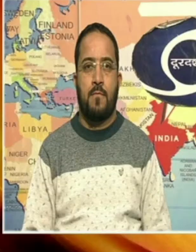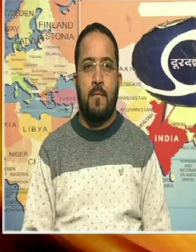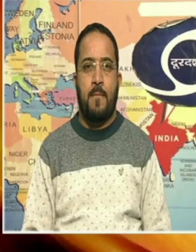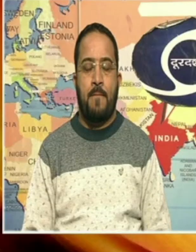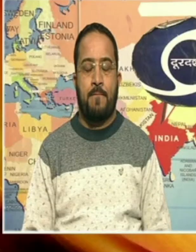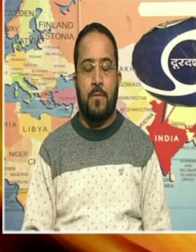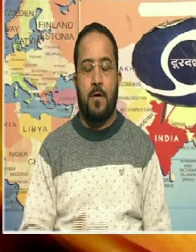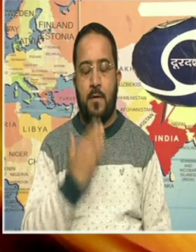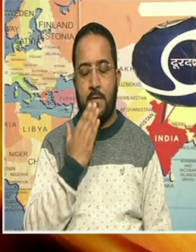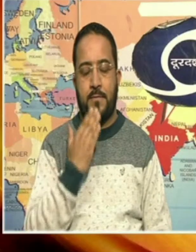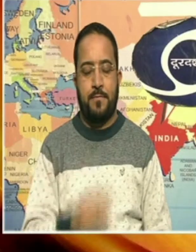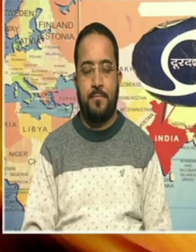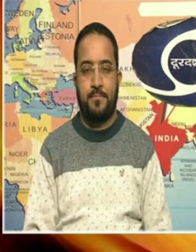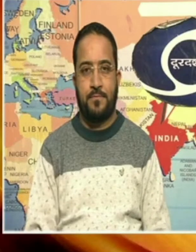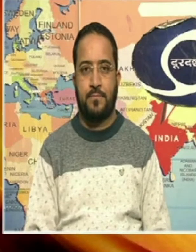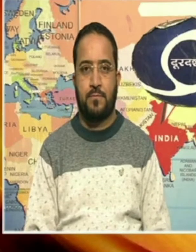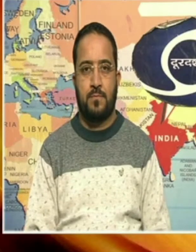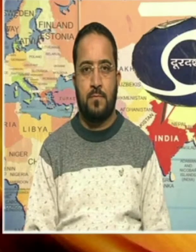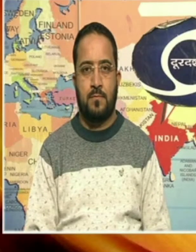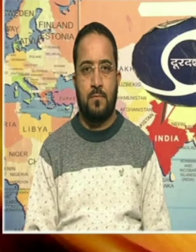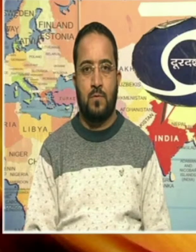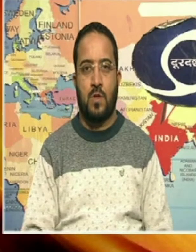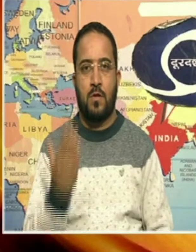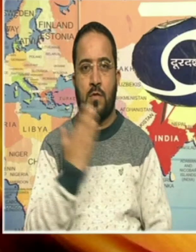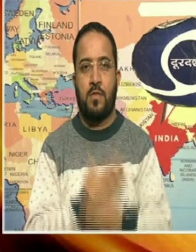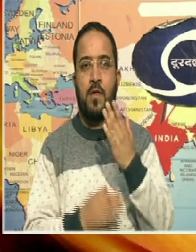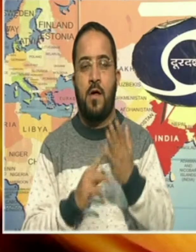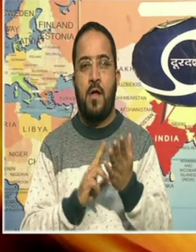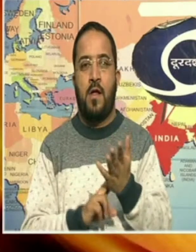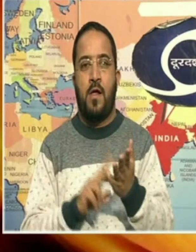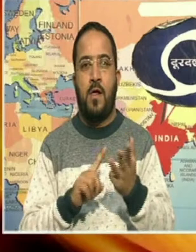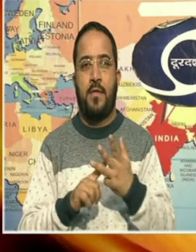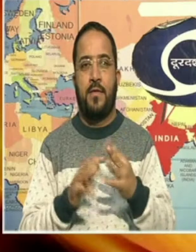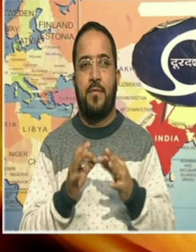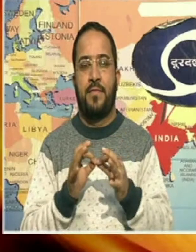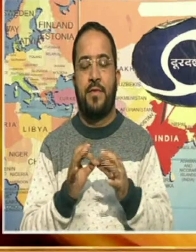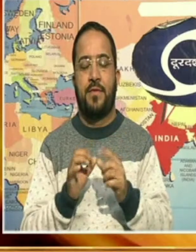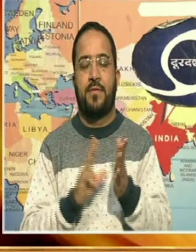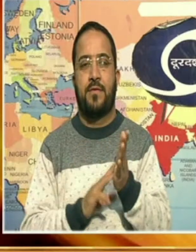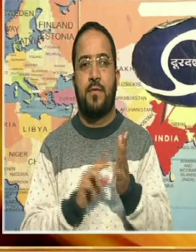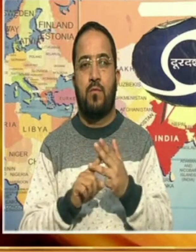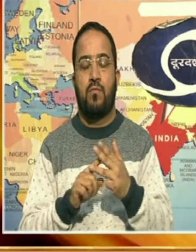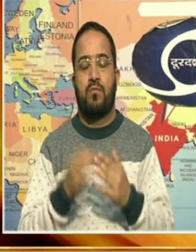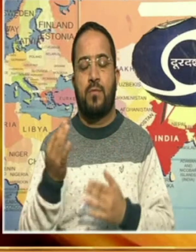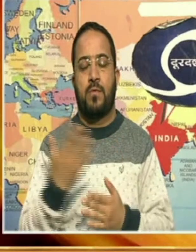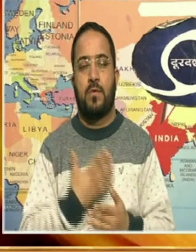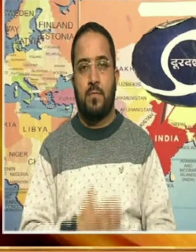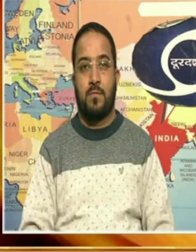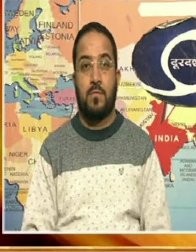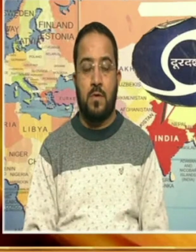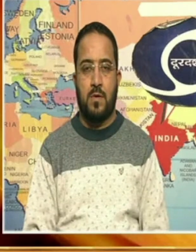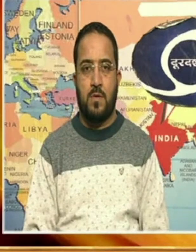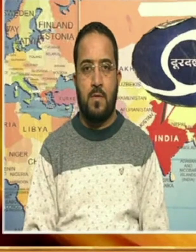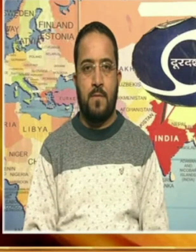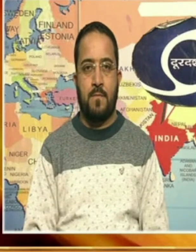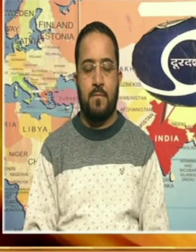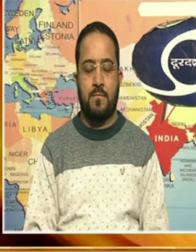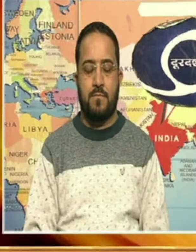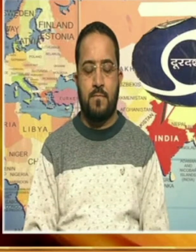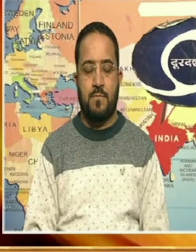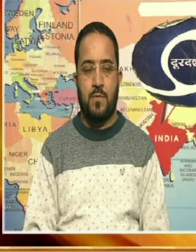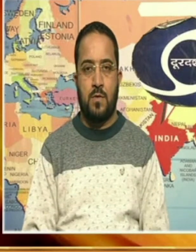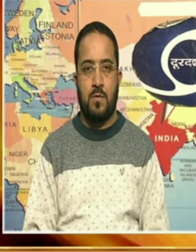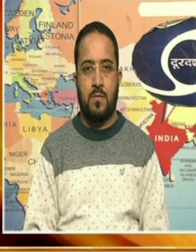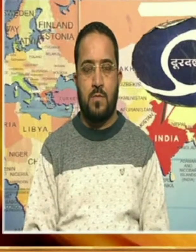ناظرین آدھاب پیش خدمت ہے قوت سماوی سے محروم افراد کے لیے خبروں کا